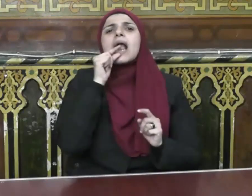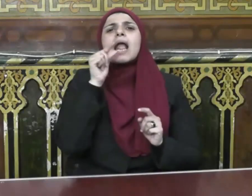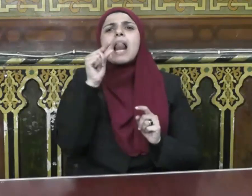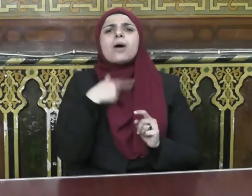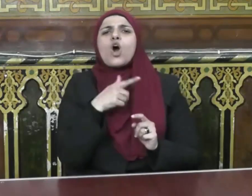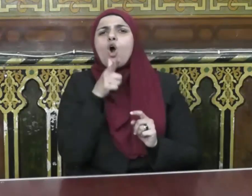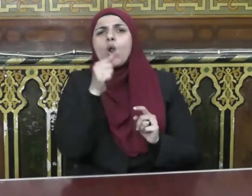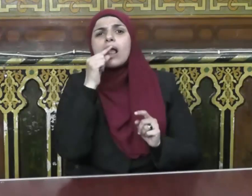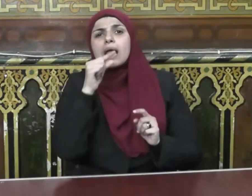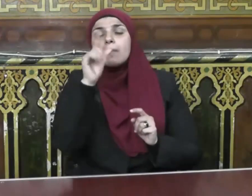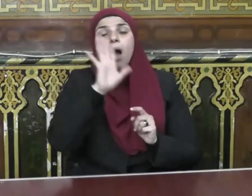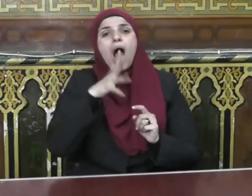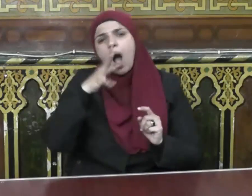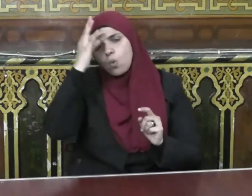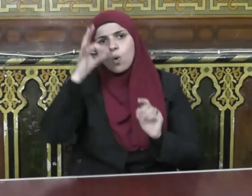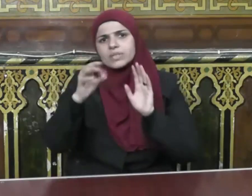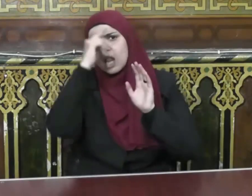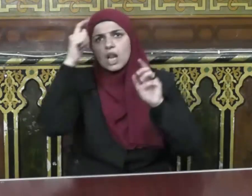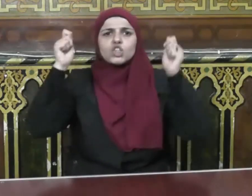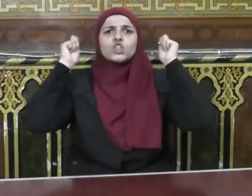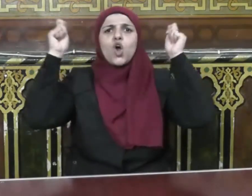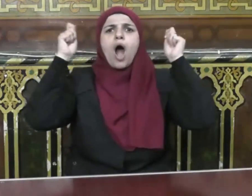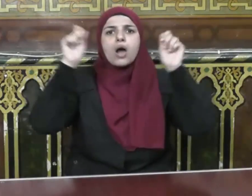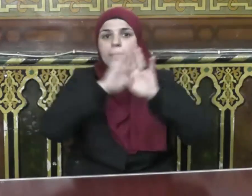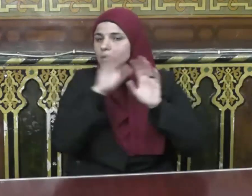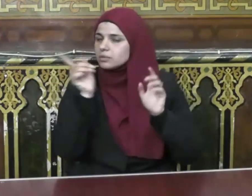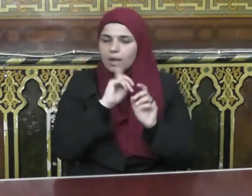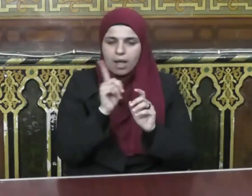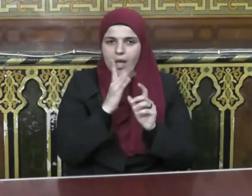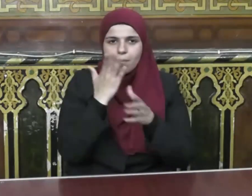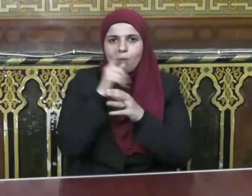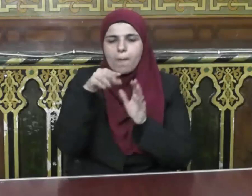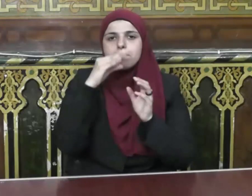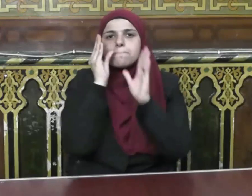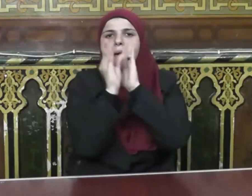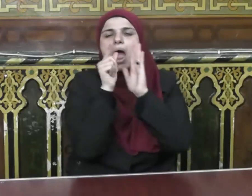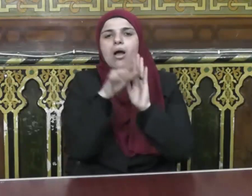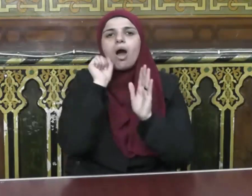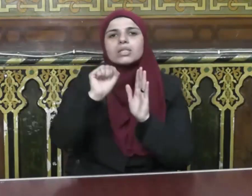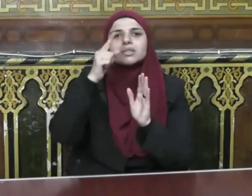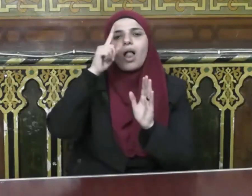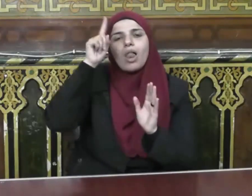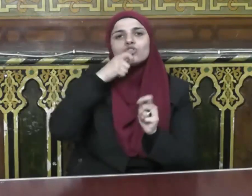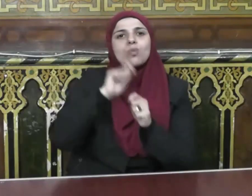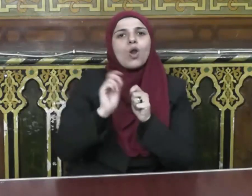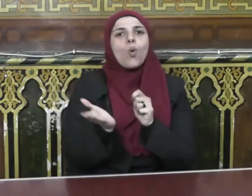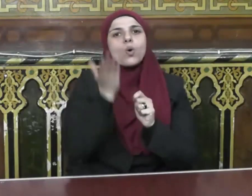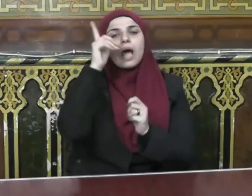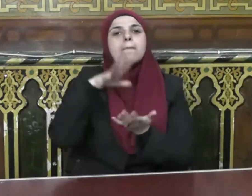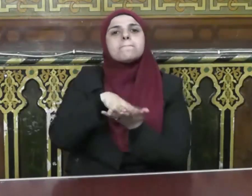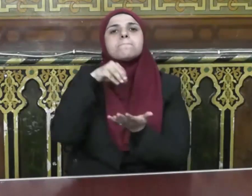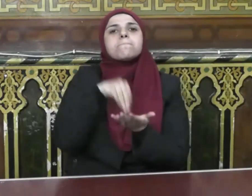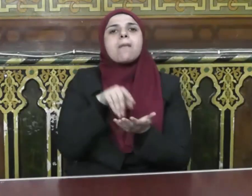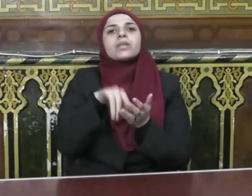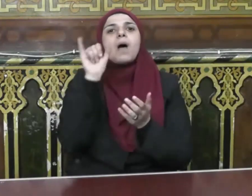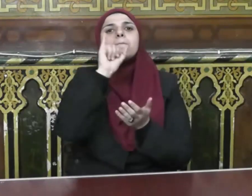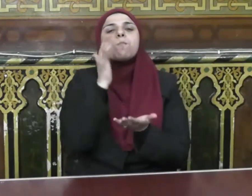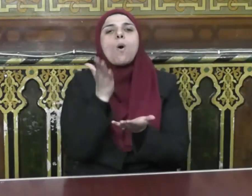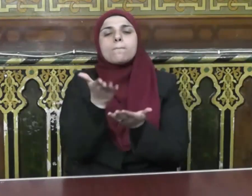تقال أو شعارًا يُرفع، إنما هي منهج رباني ومبدأ من المبادئ التي عامل